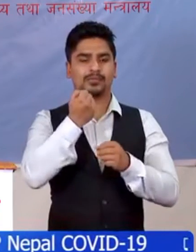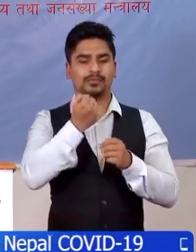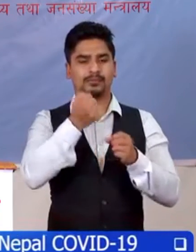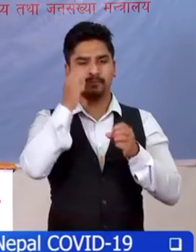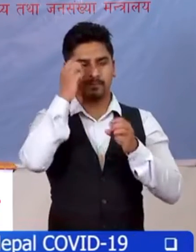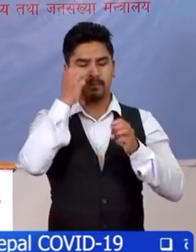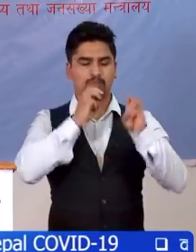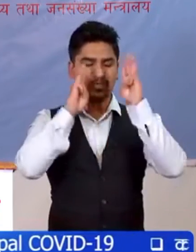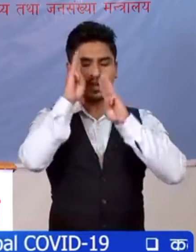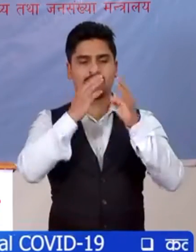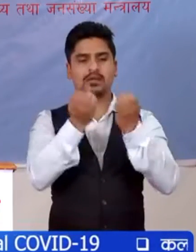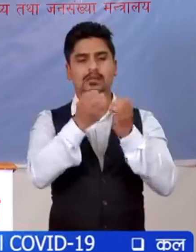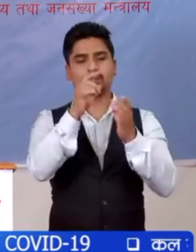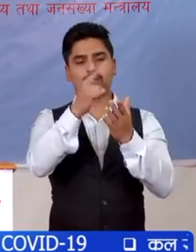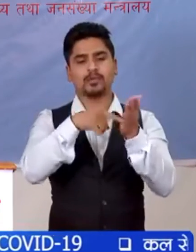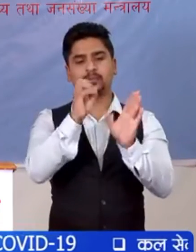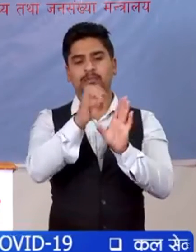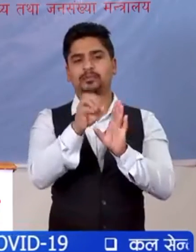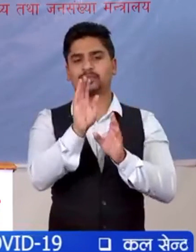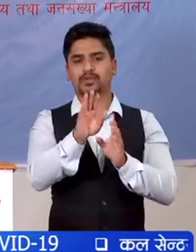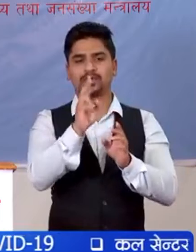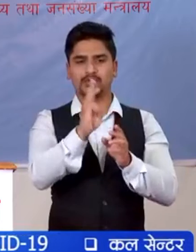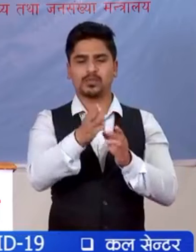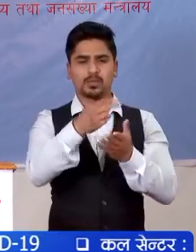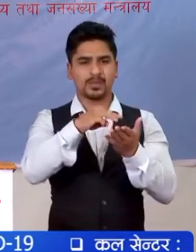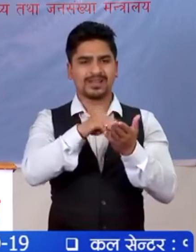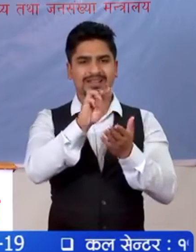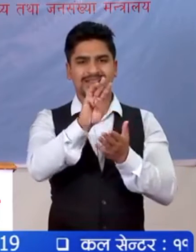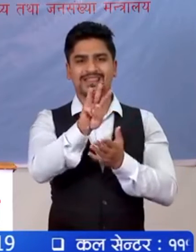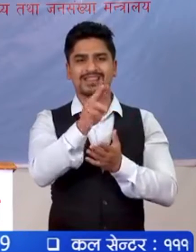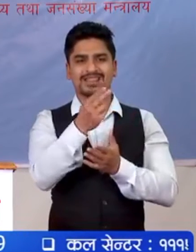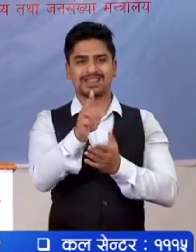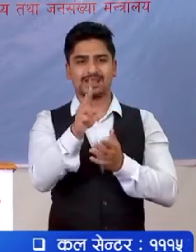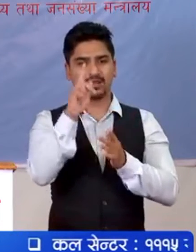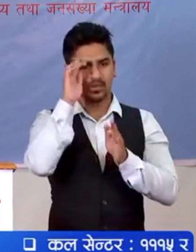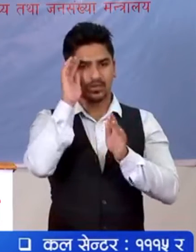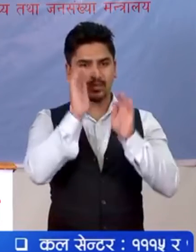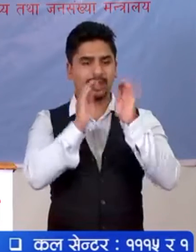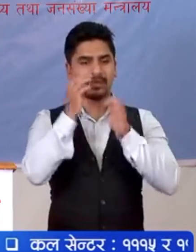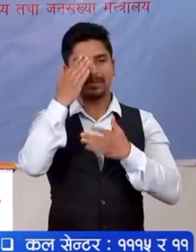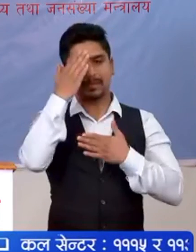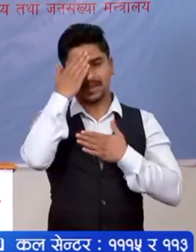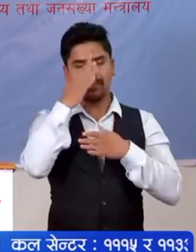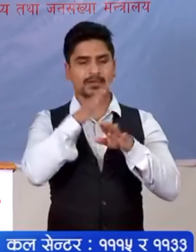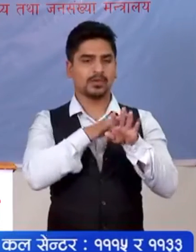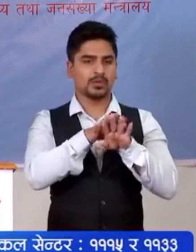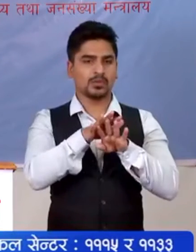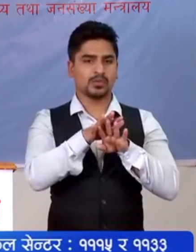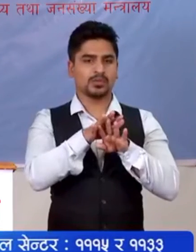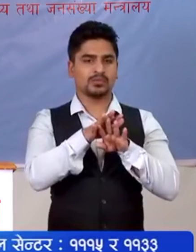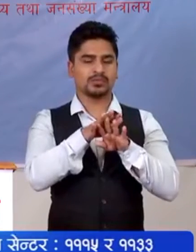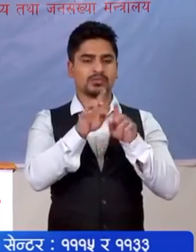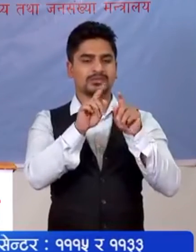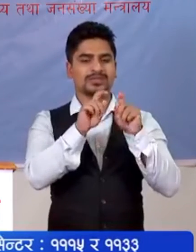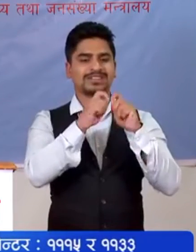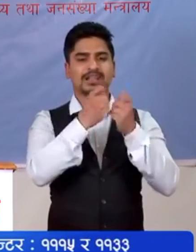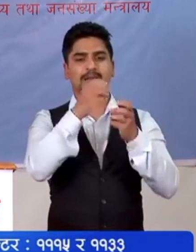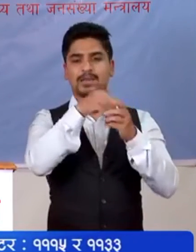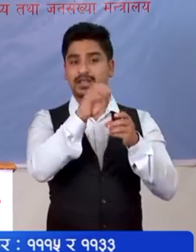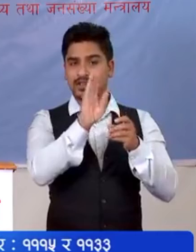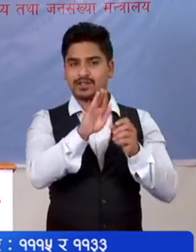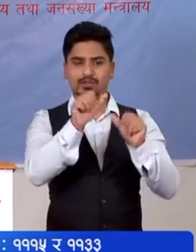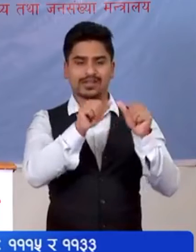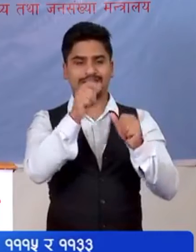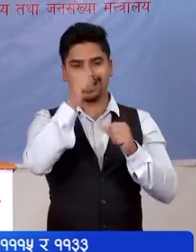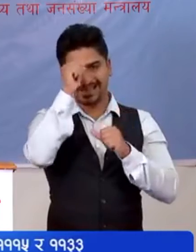मूल्याङ्कन गर्नुभएको छ। त्यहाँहरूमध्ये 3 जना सम्भावित सङ्क्रमितको जोनमा हुनुहुन्छ, जसलाई हामी